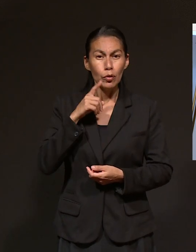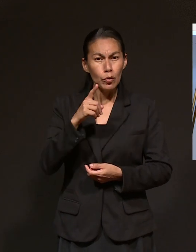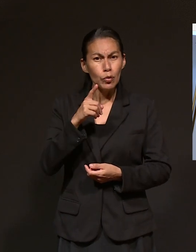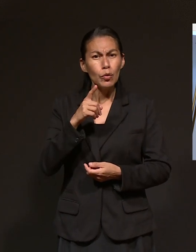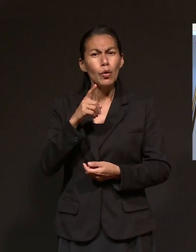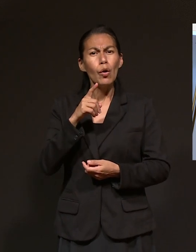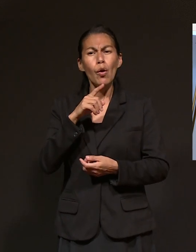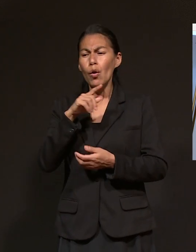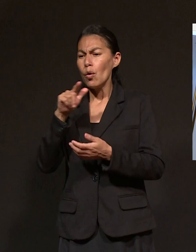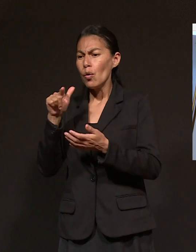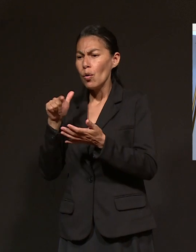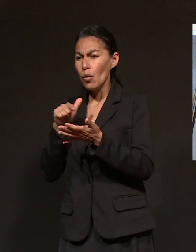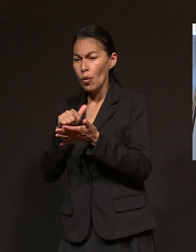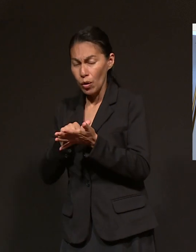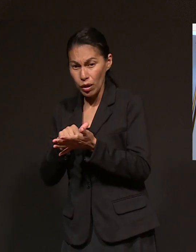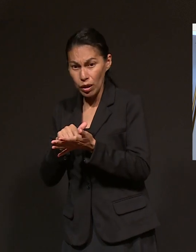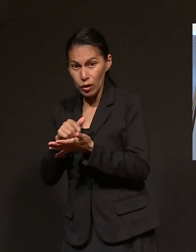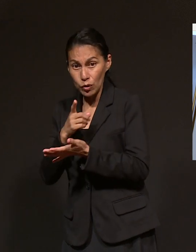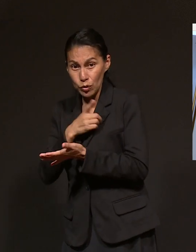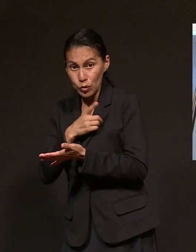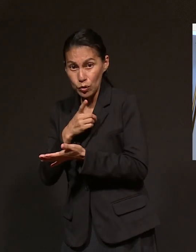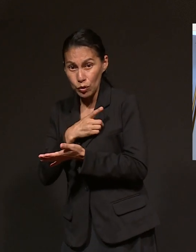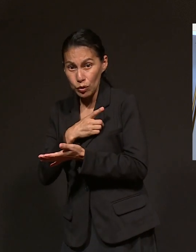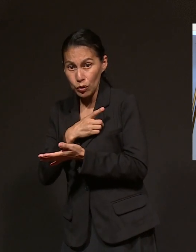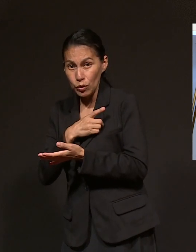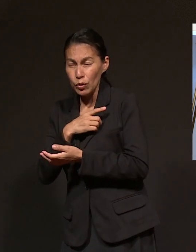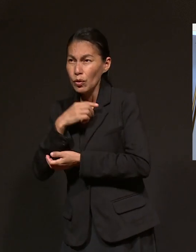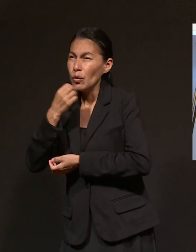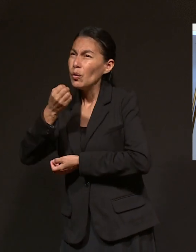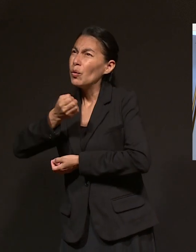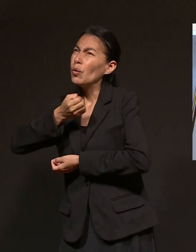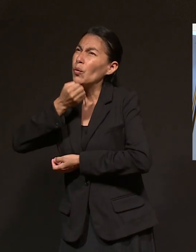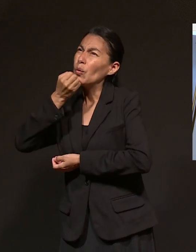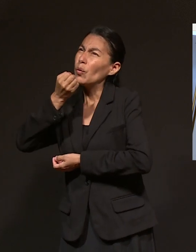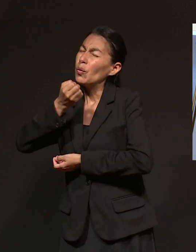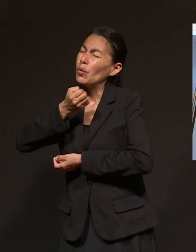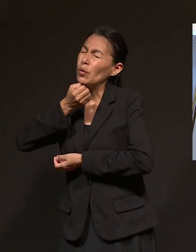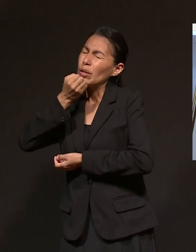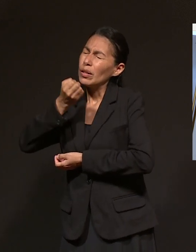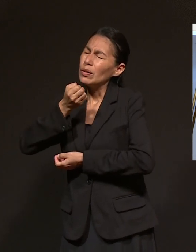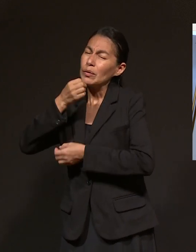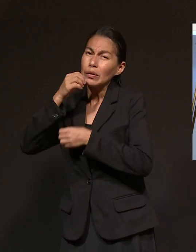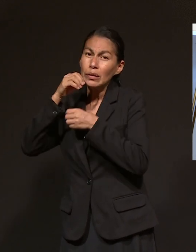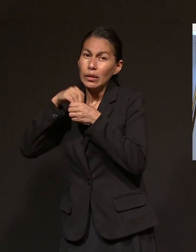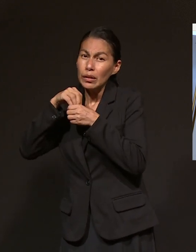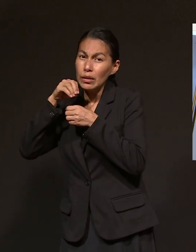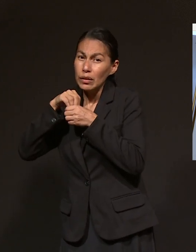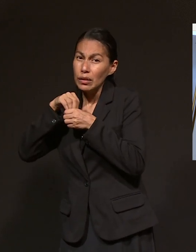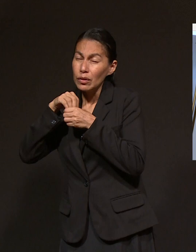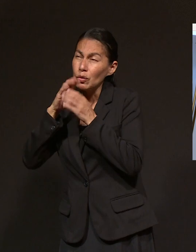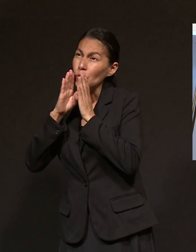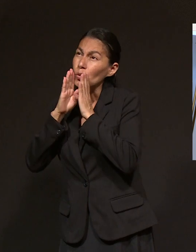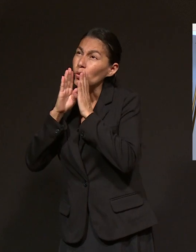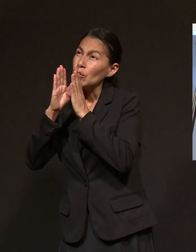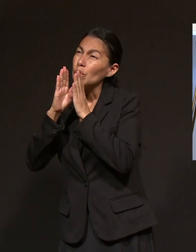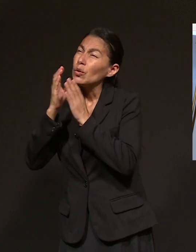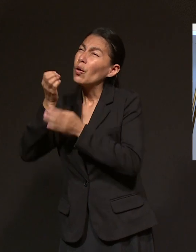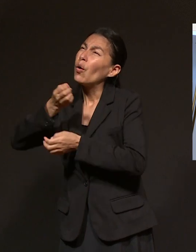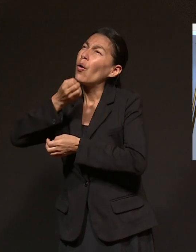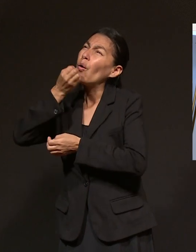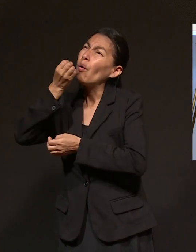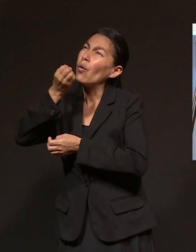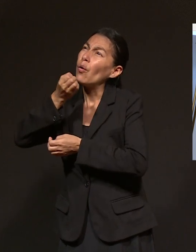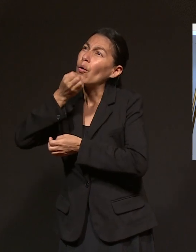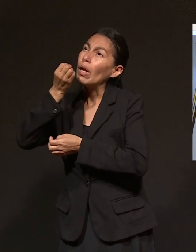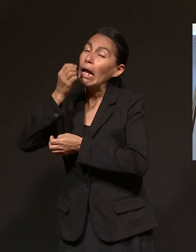busca un lugar a solas y ora a tu Padre que ve en secreto y tu Padre que ve